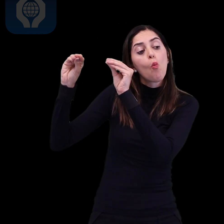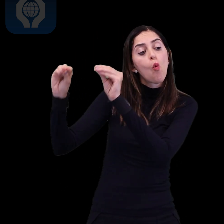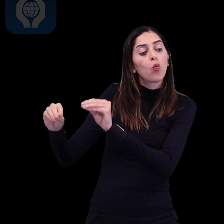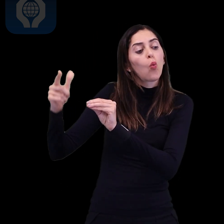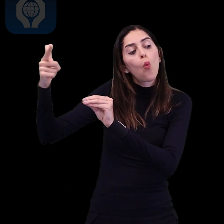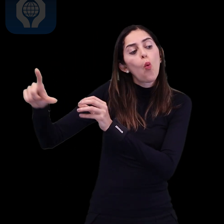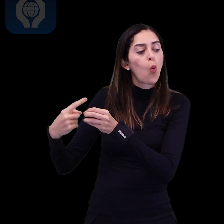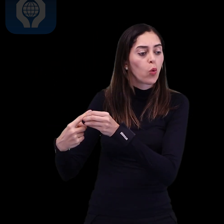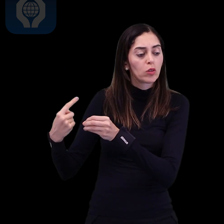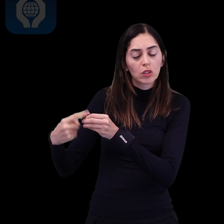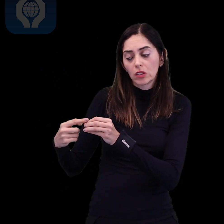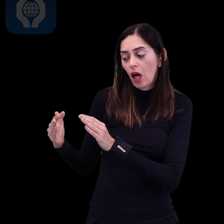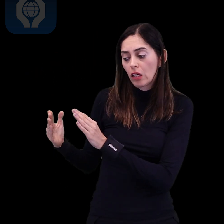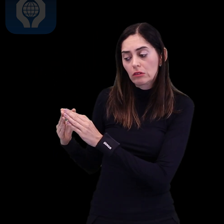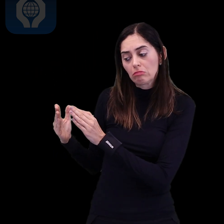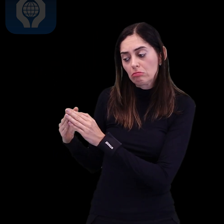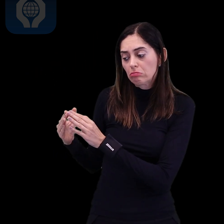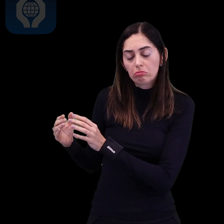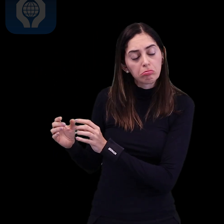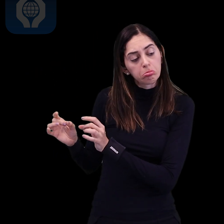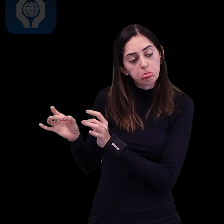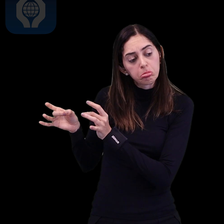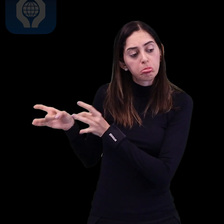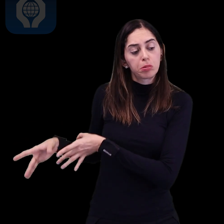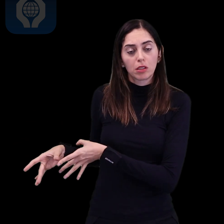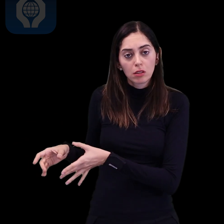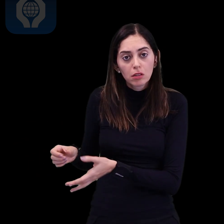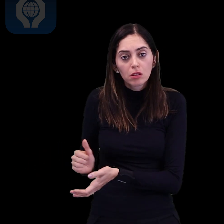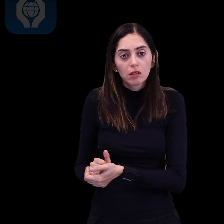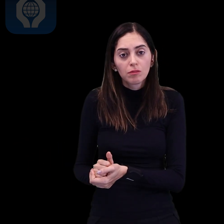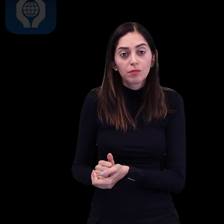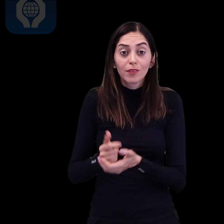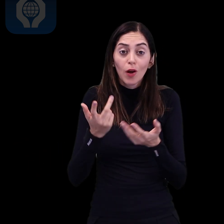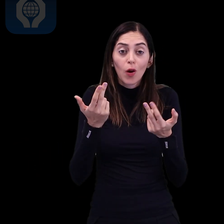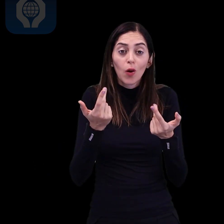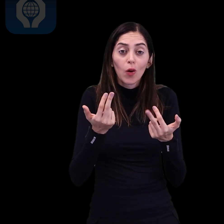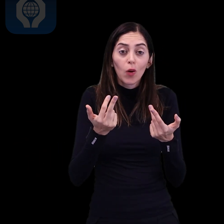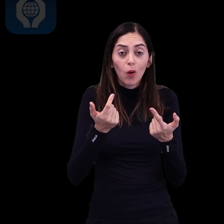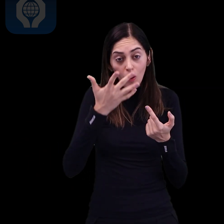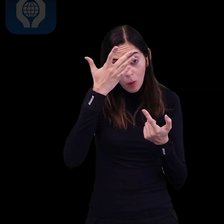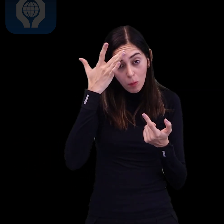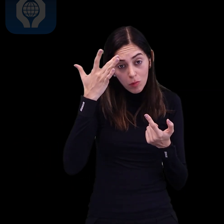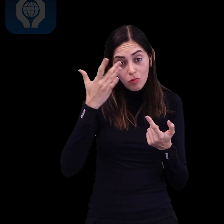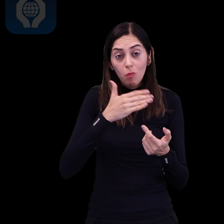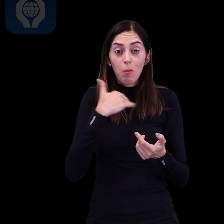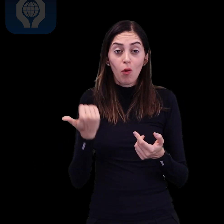outra cidade e não moram mais naquela casa. Isso que acontece quando alguém morre. Ele deixa o seu